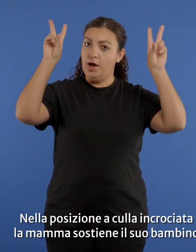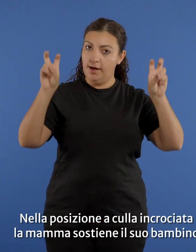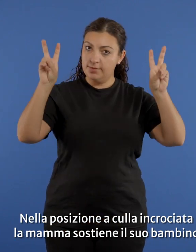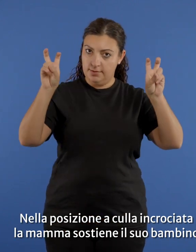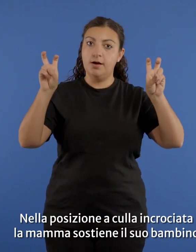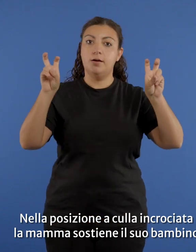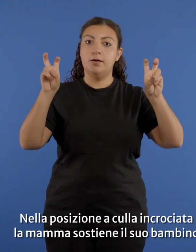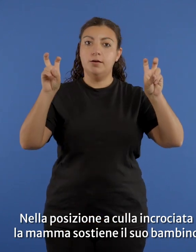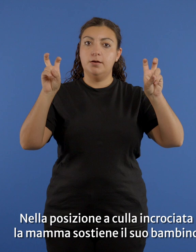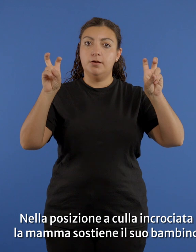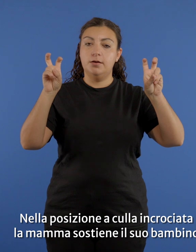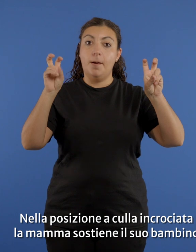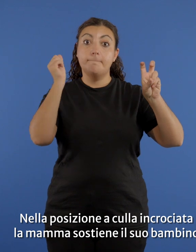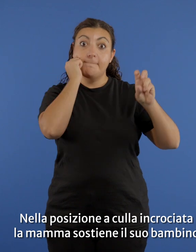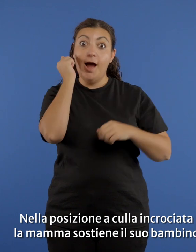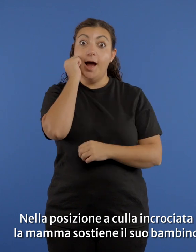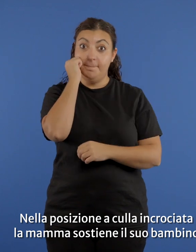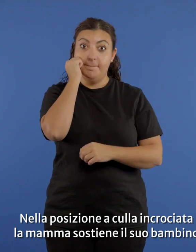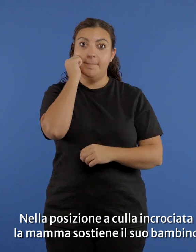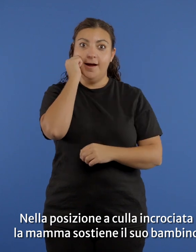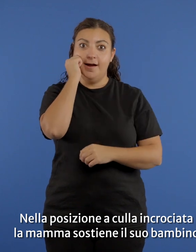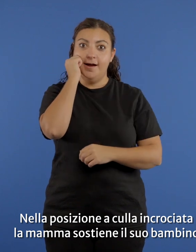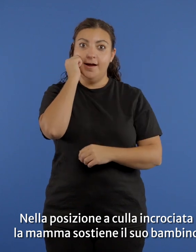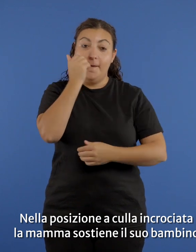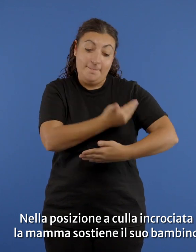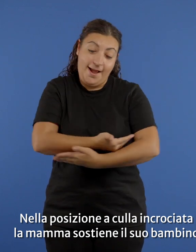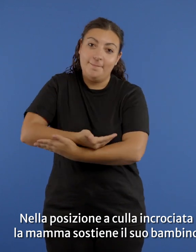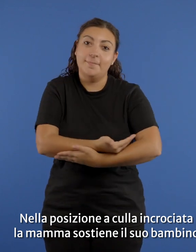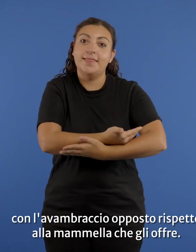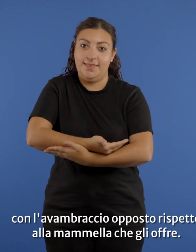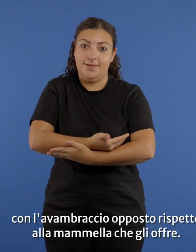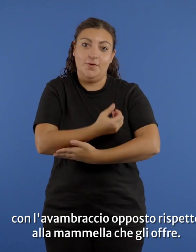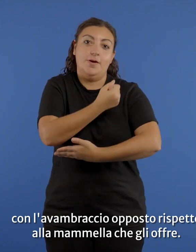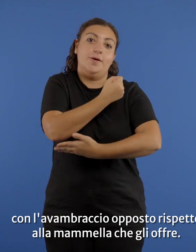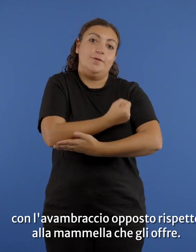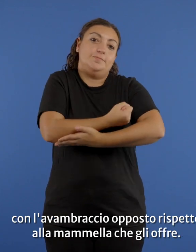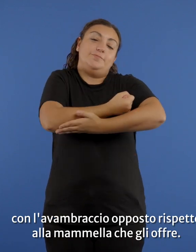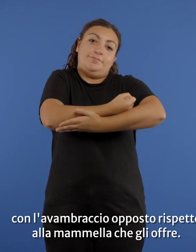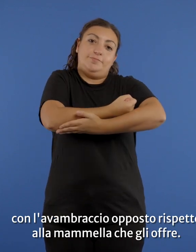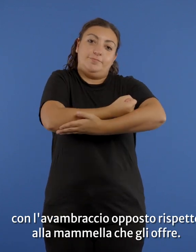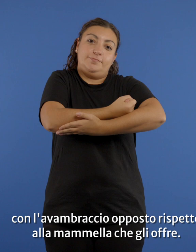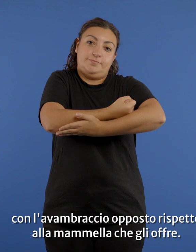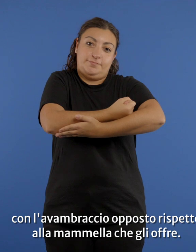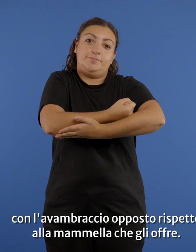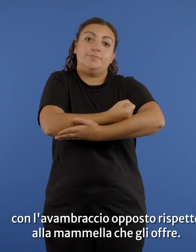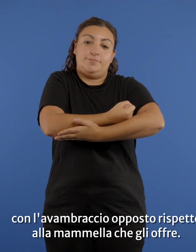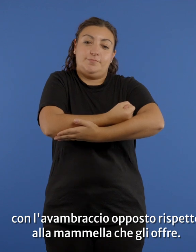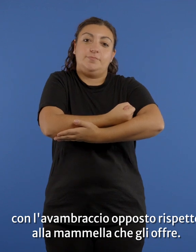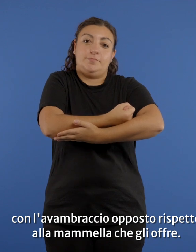incrociata la mamma sostiene il suo bambino con l'avambraccio opposto rispetto